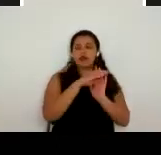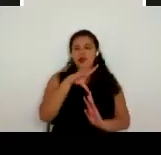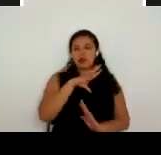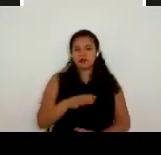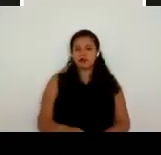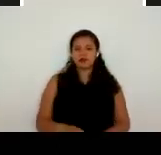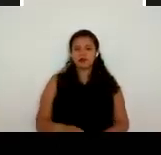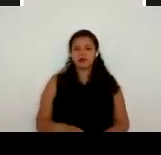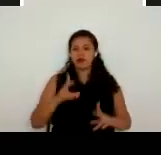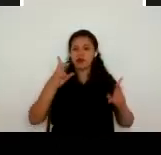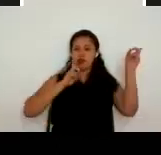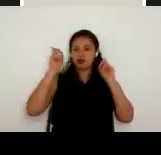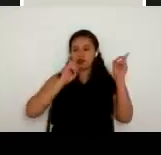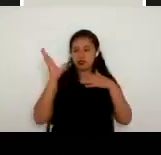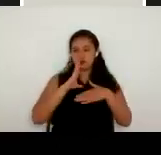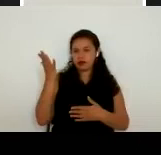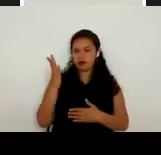dudas aquí